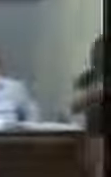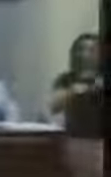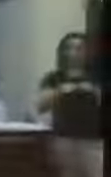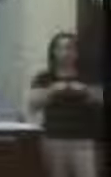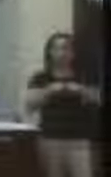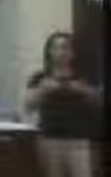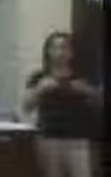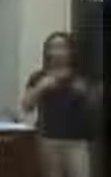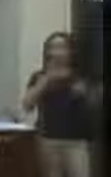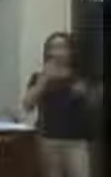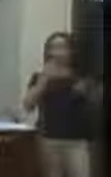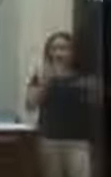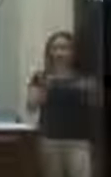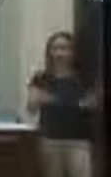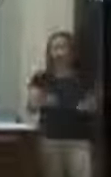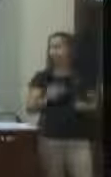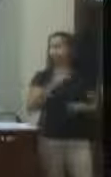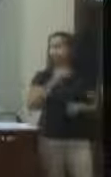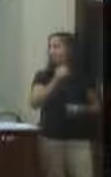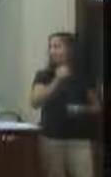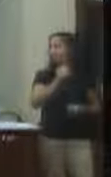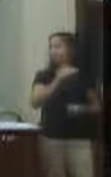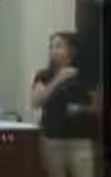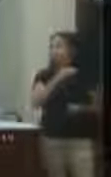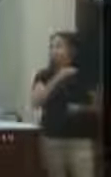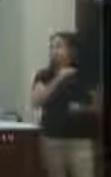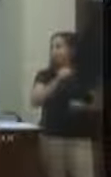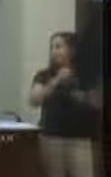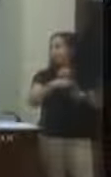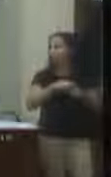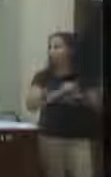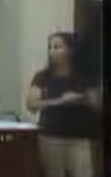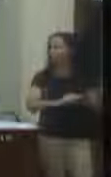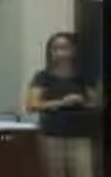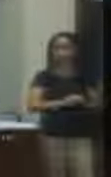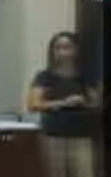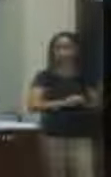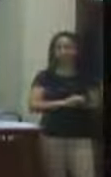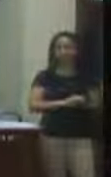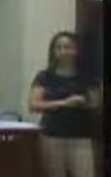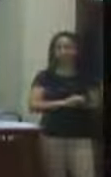vou acatar o